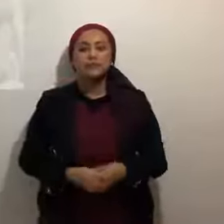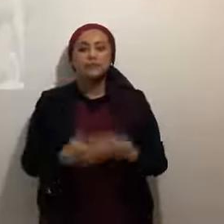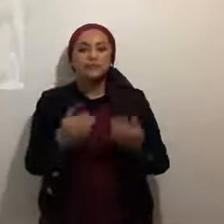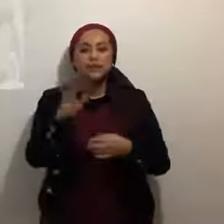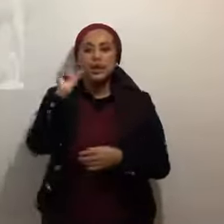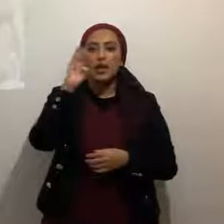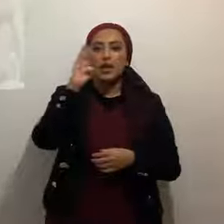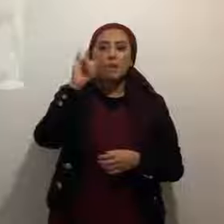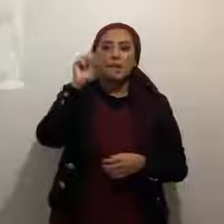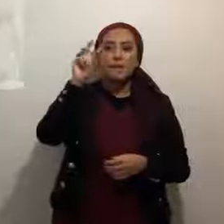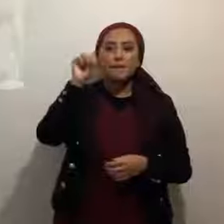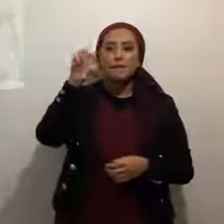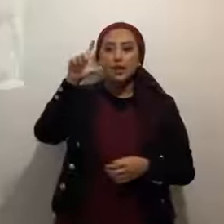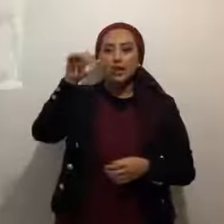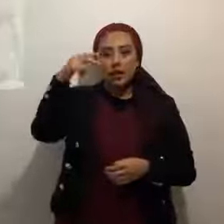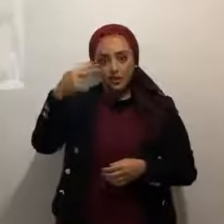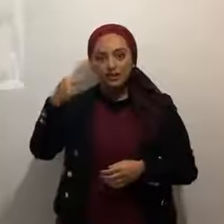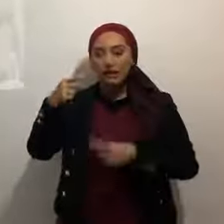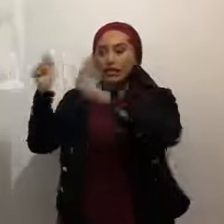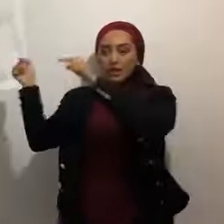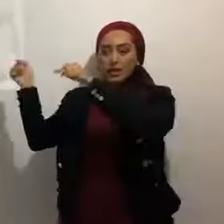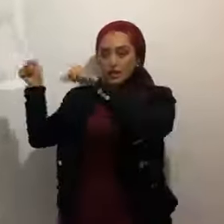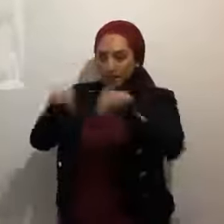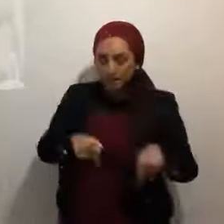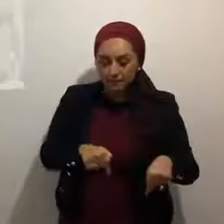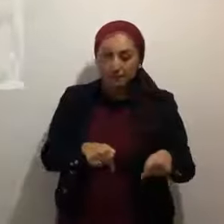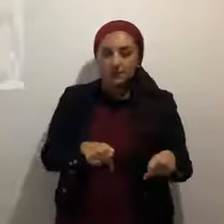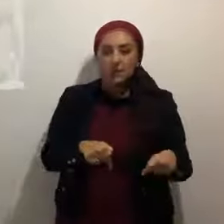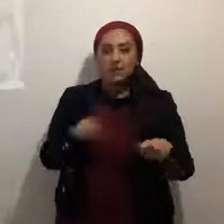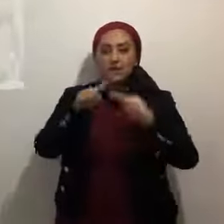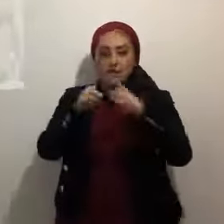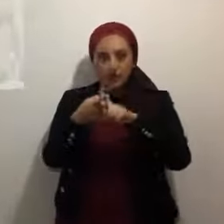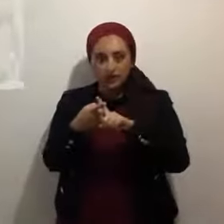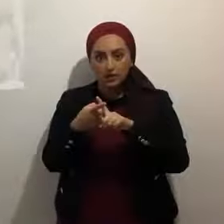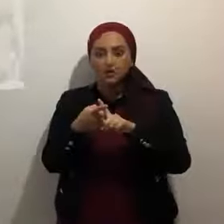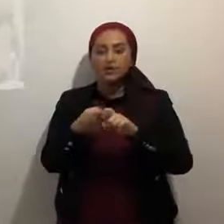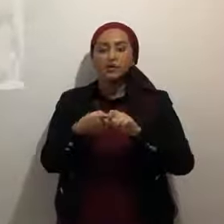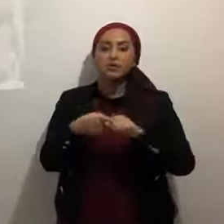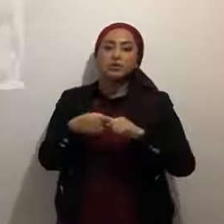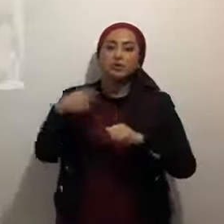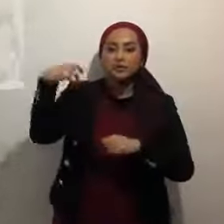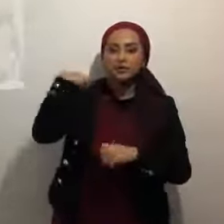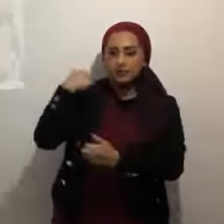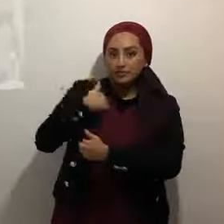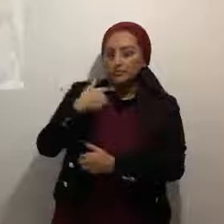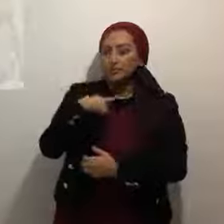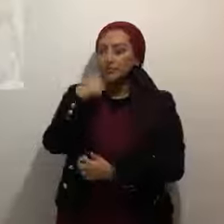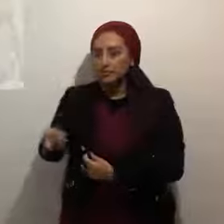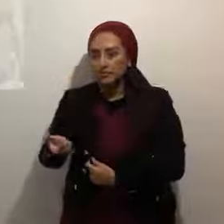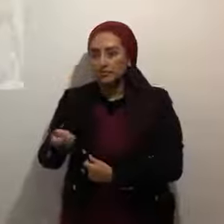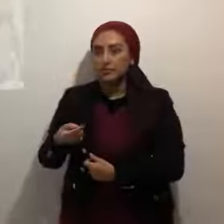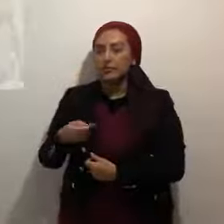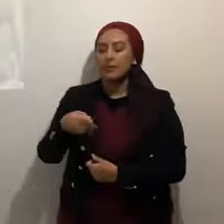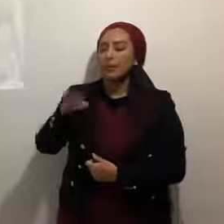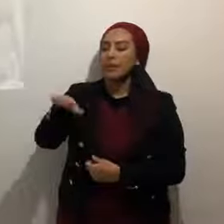a él desde Gerar y a Husad, amigo suyo, y Bicol, capitán de su ejército, y le dijo a Isaac: ¿Por qué